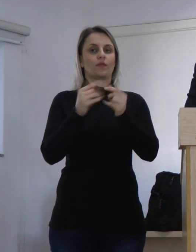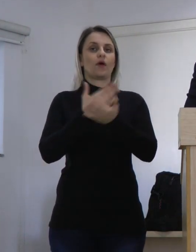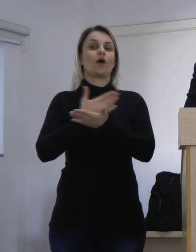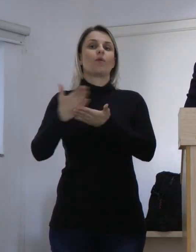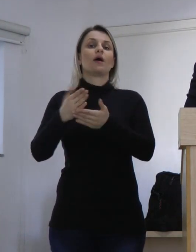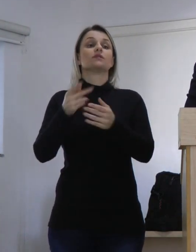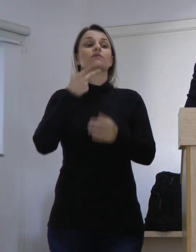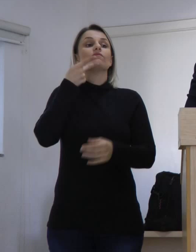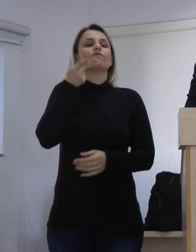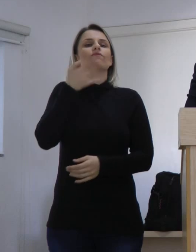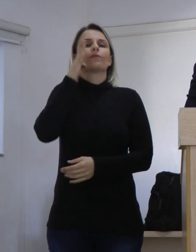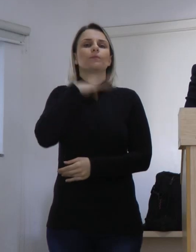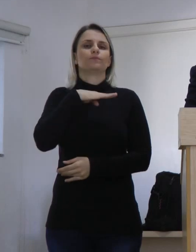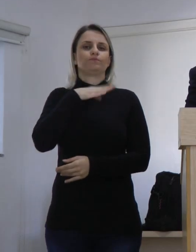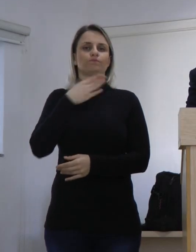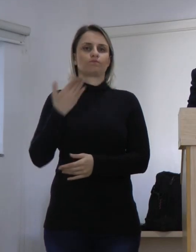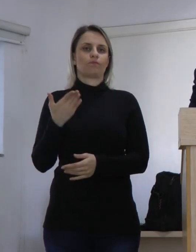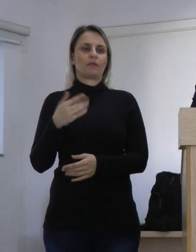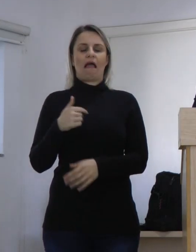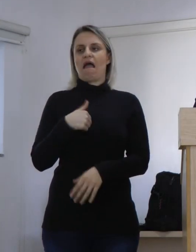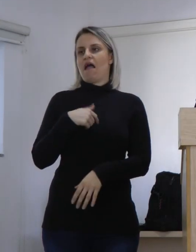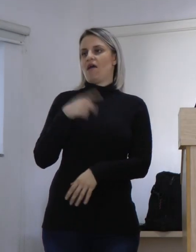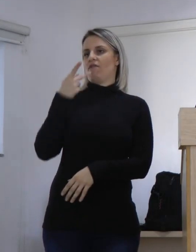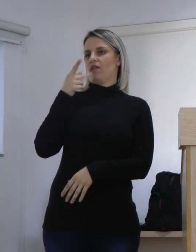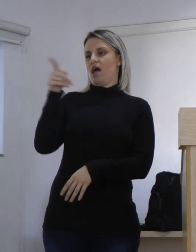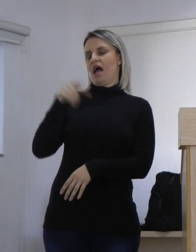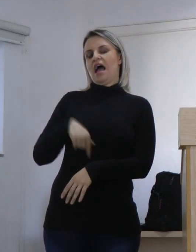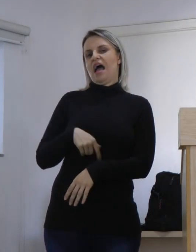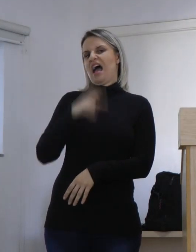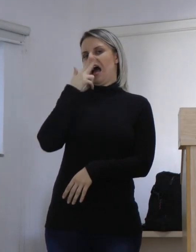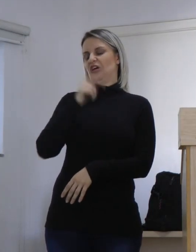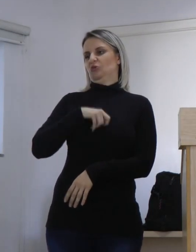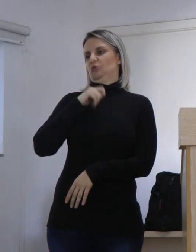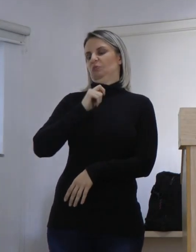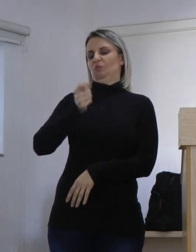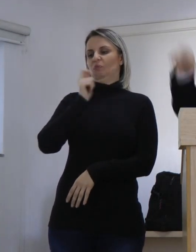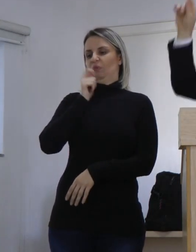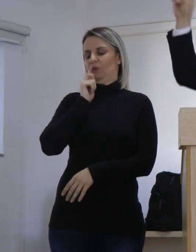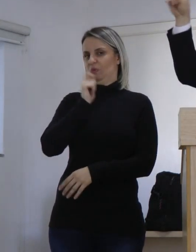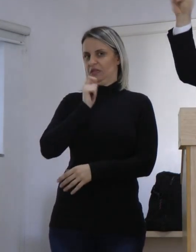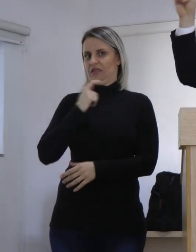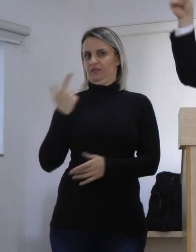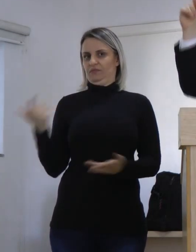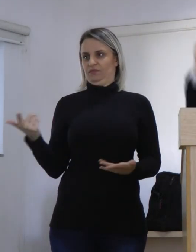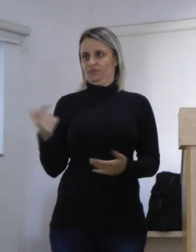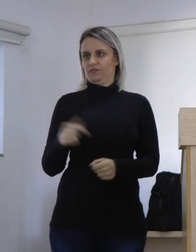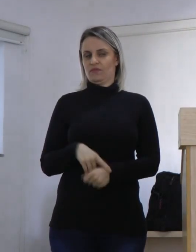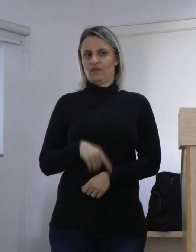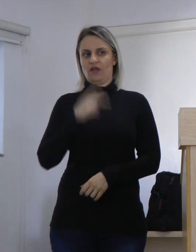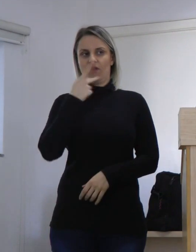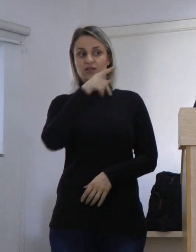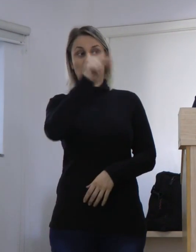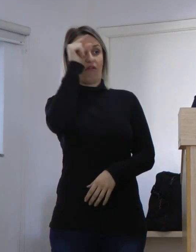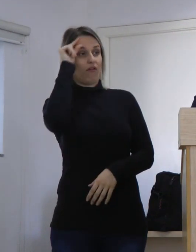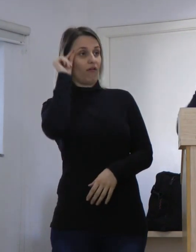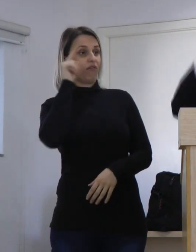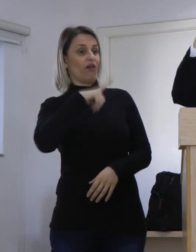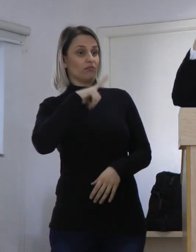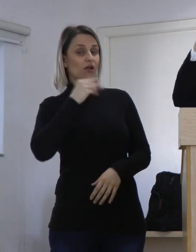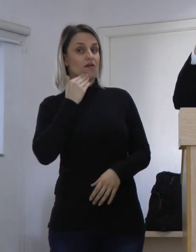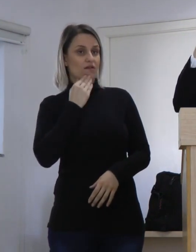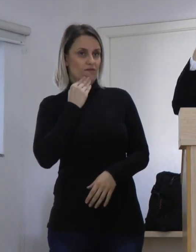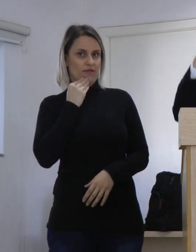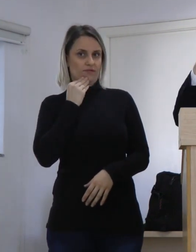maledicência. Ah, mas a fulana está usando drogas. Divaldo tem esse defeito.